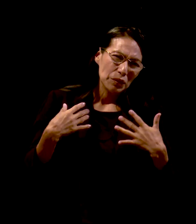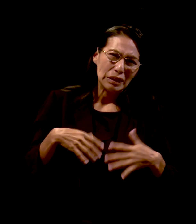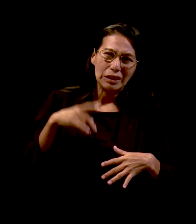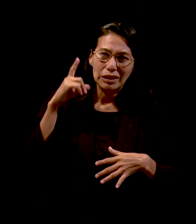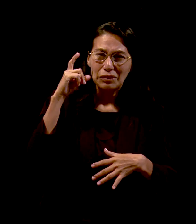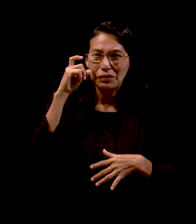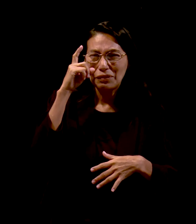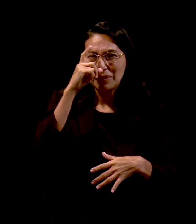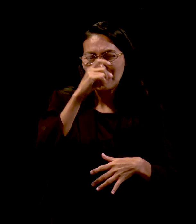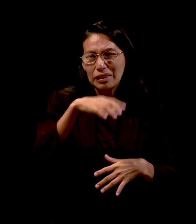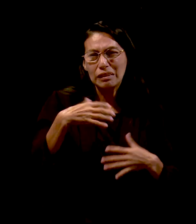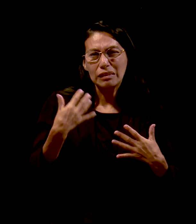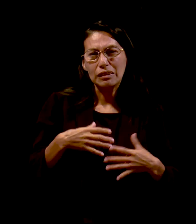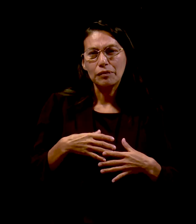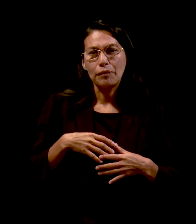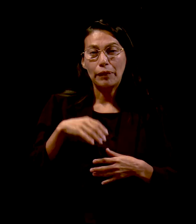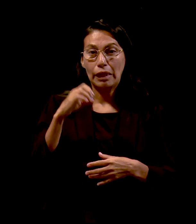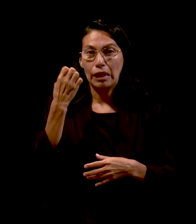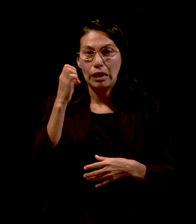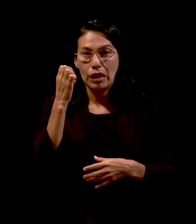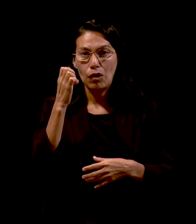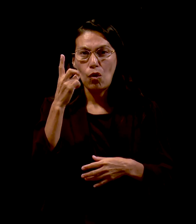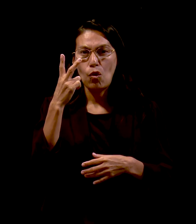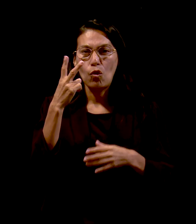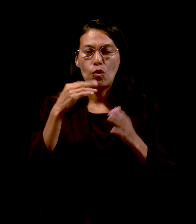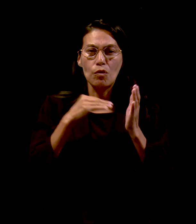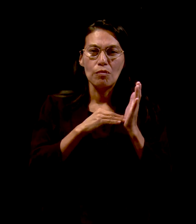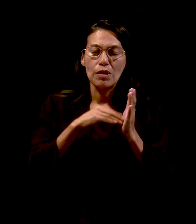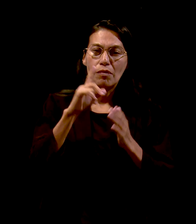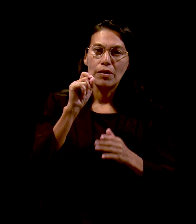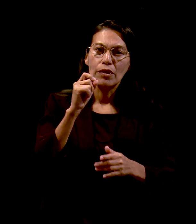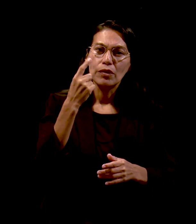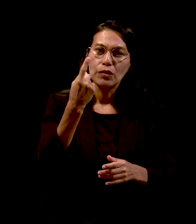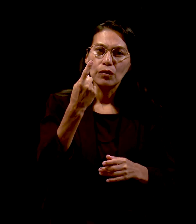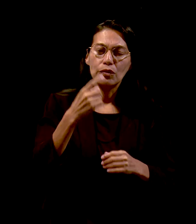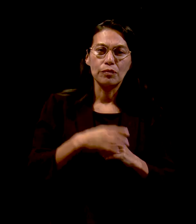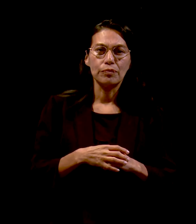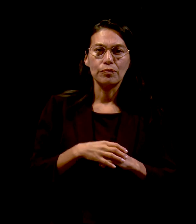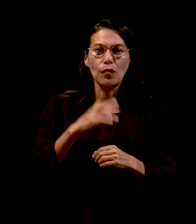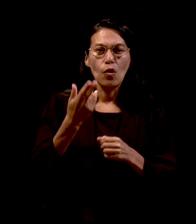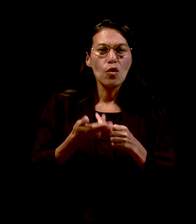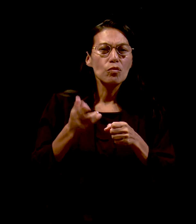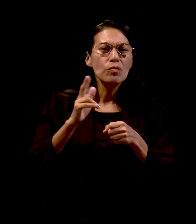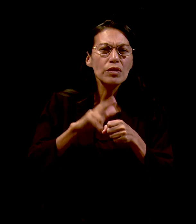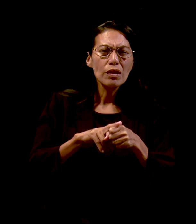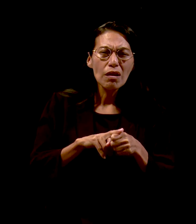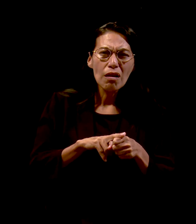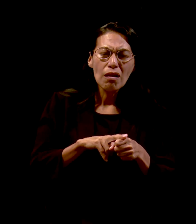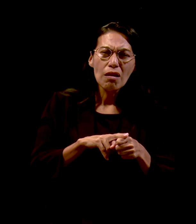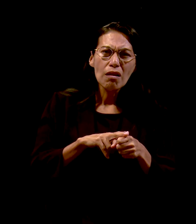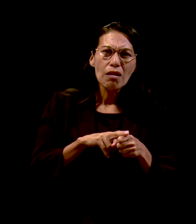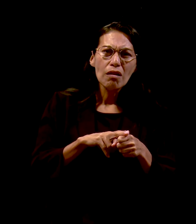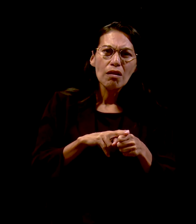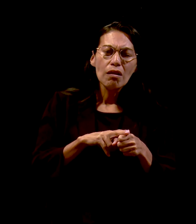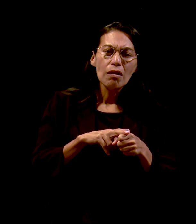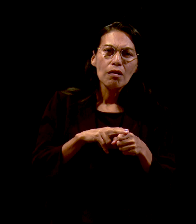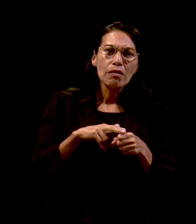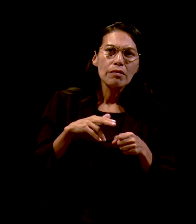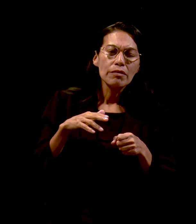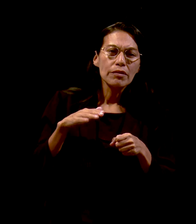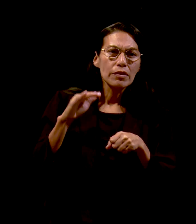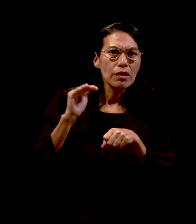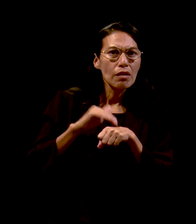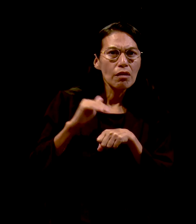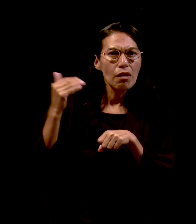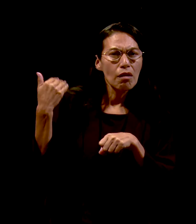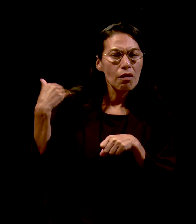del 2021 nos llaman del hospital y nos dicen que hay posibilidad de que pueda hacerse la cirugía